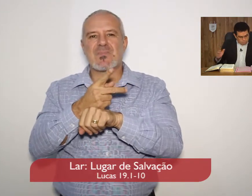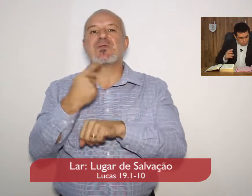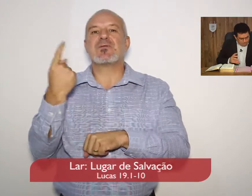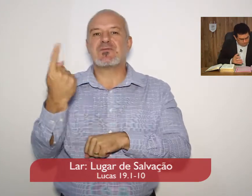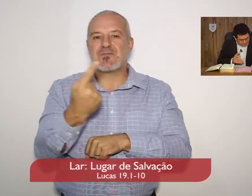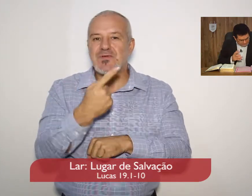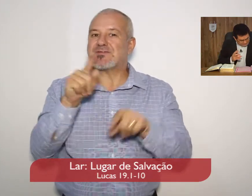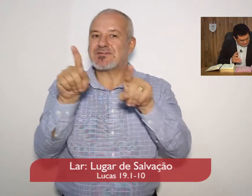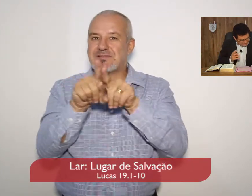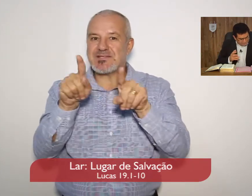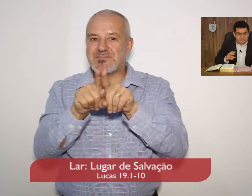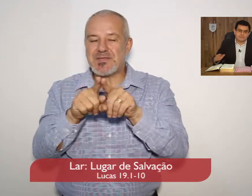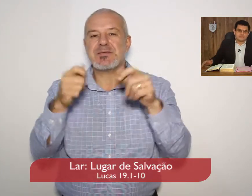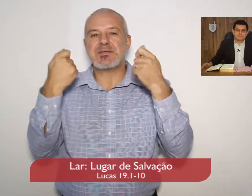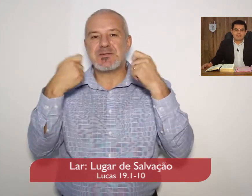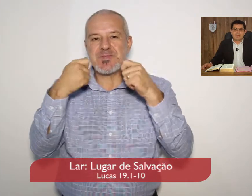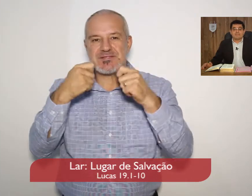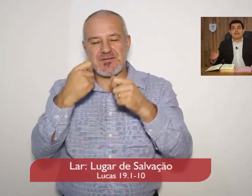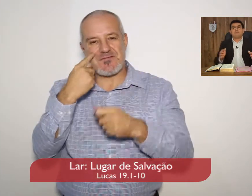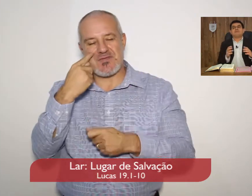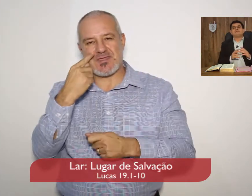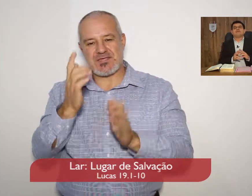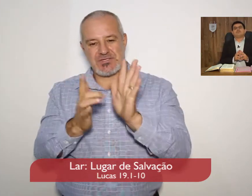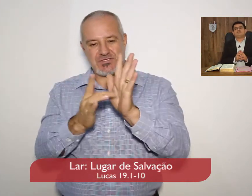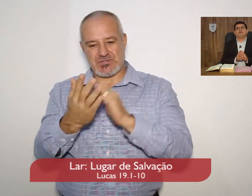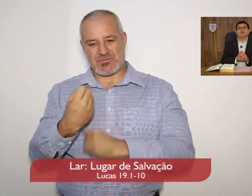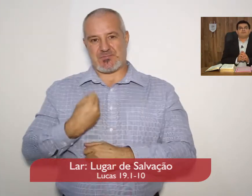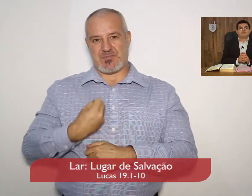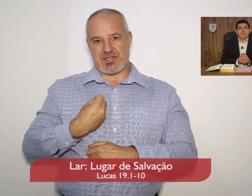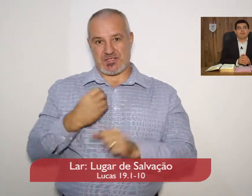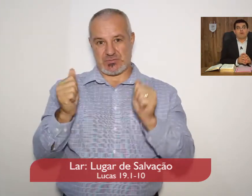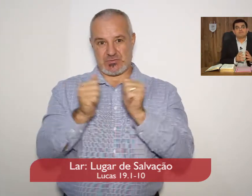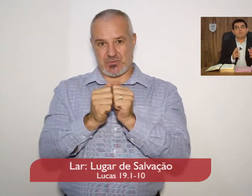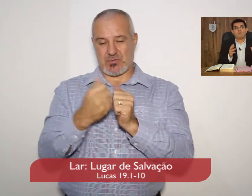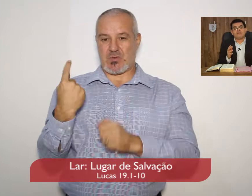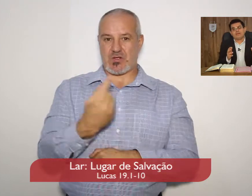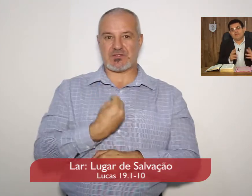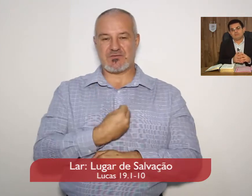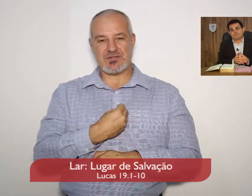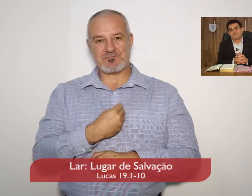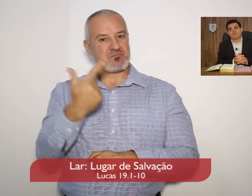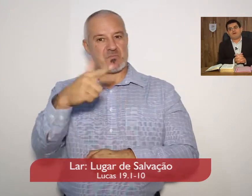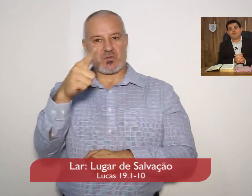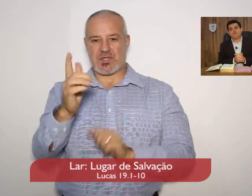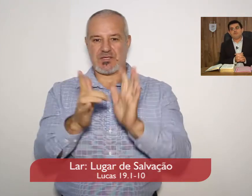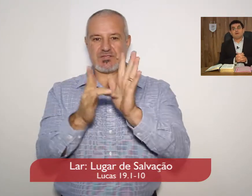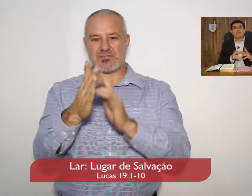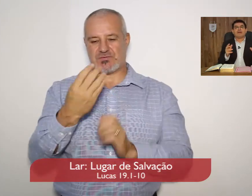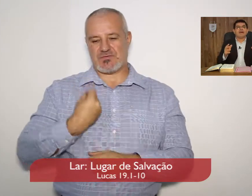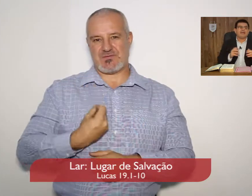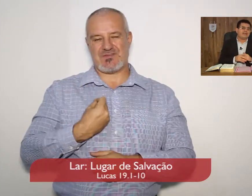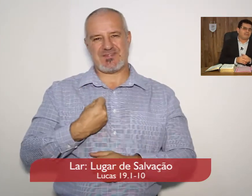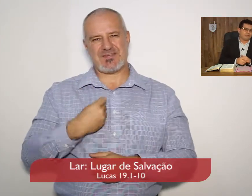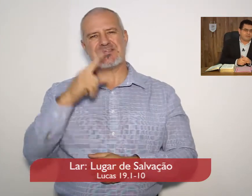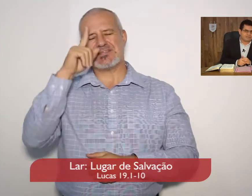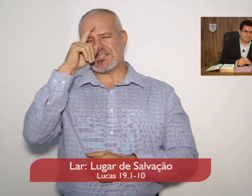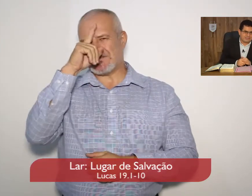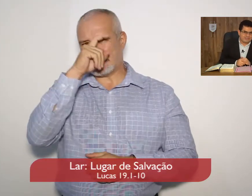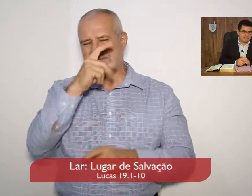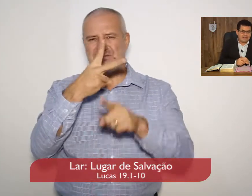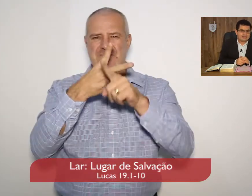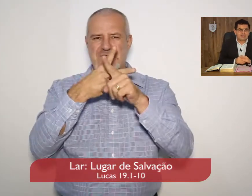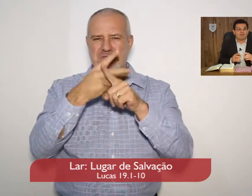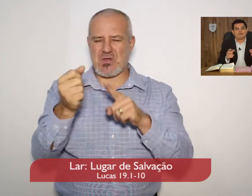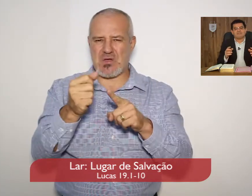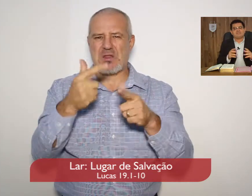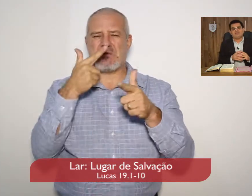presenteada com a presença de Deus. Sem a presença de Deus, nós não poderemos de forma nenhuma lograr êxito em nossa